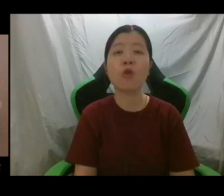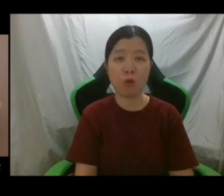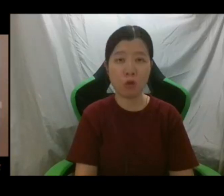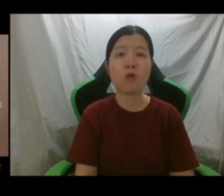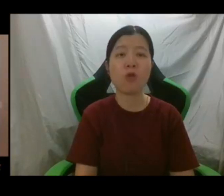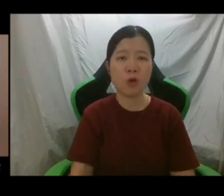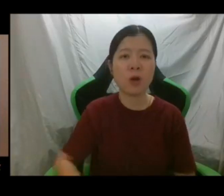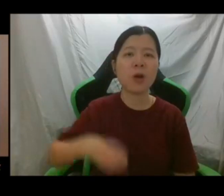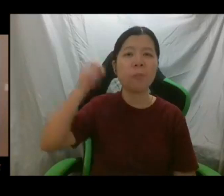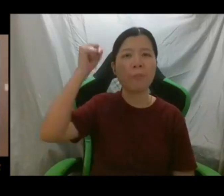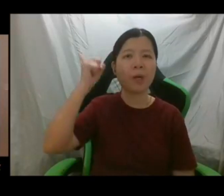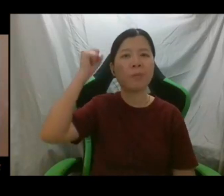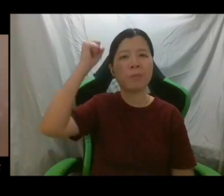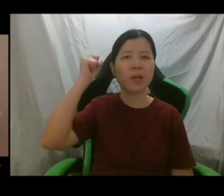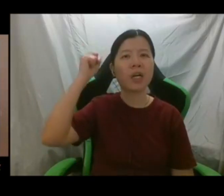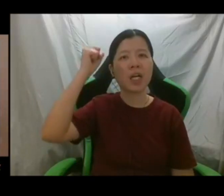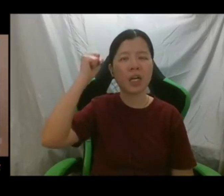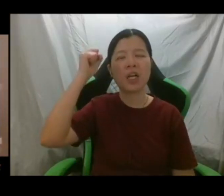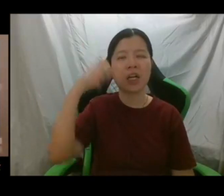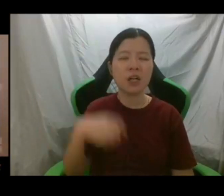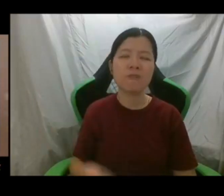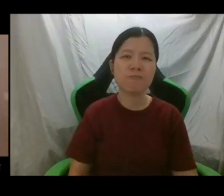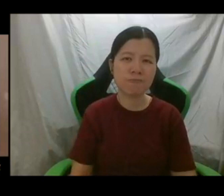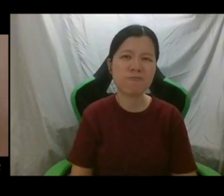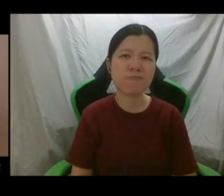哦，原來係巴士。